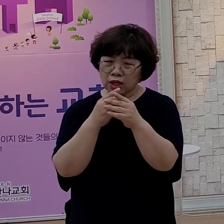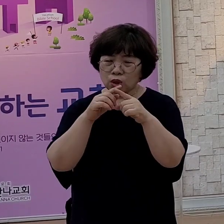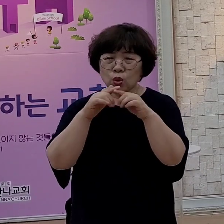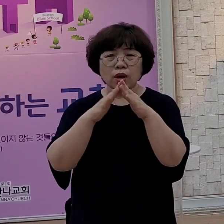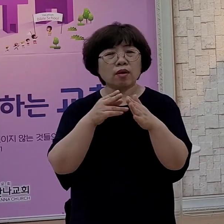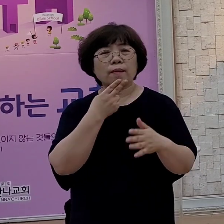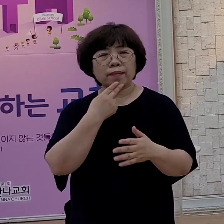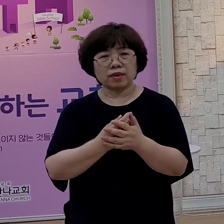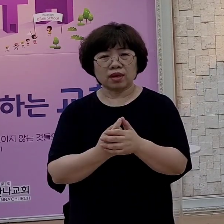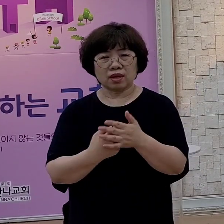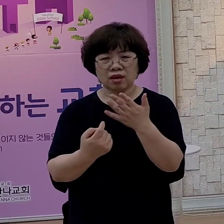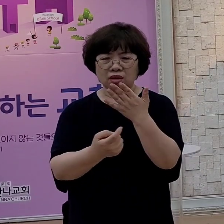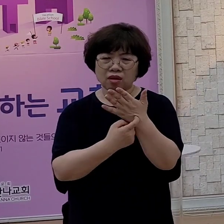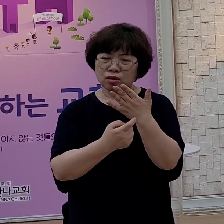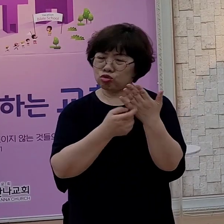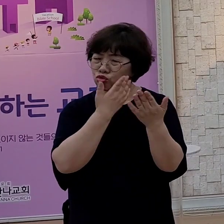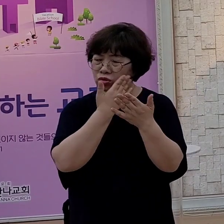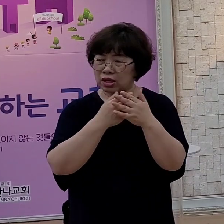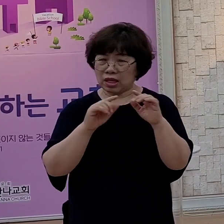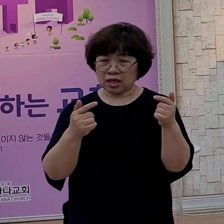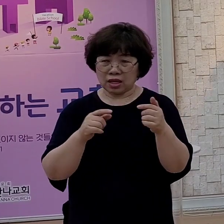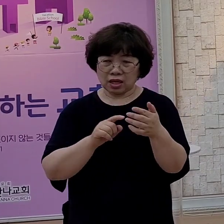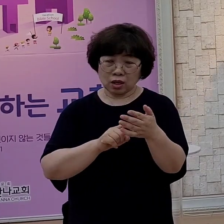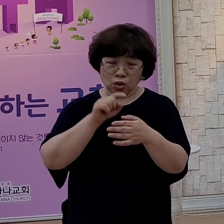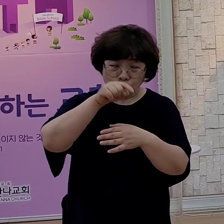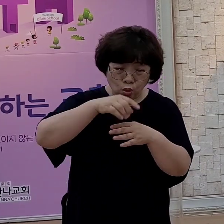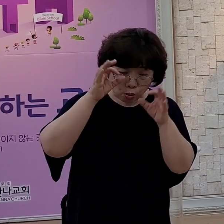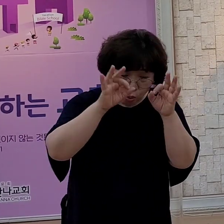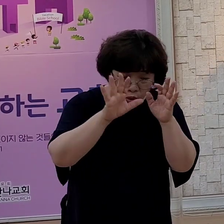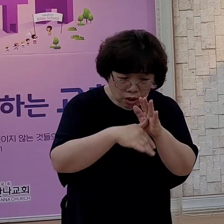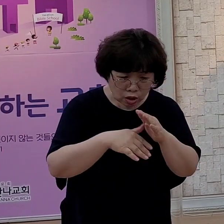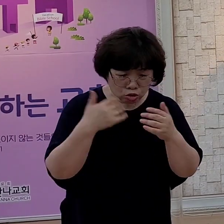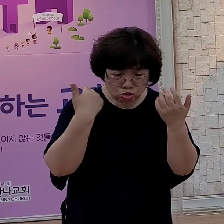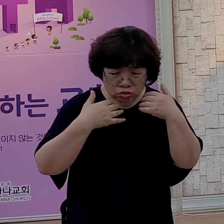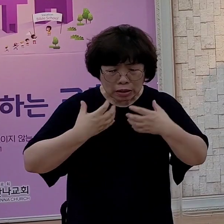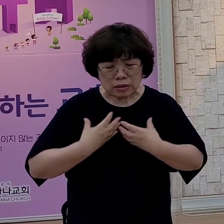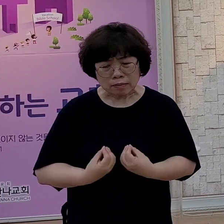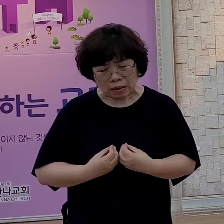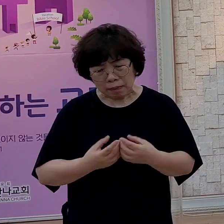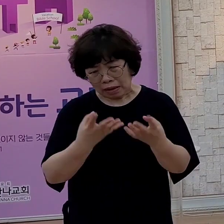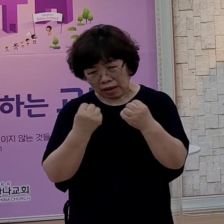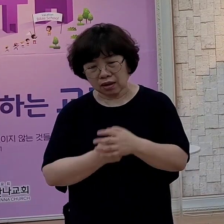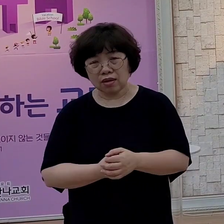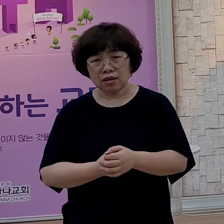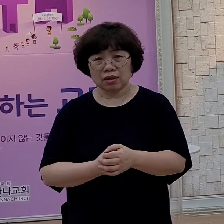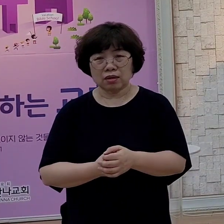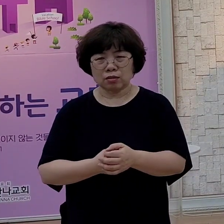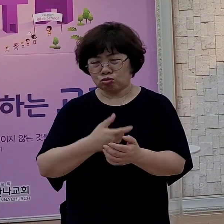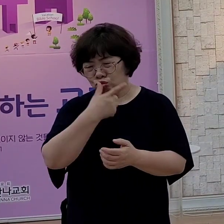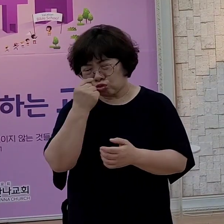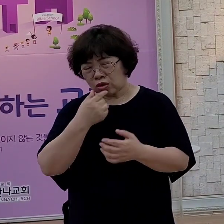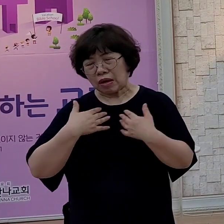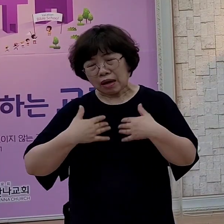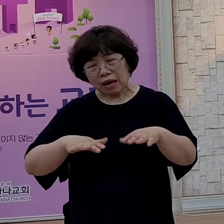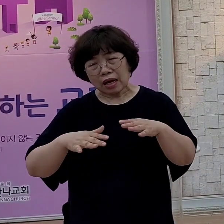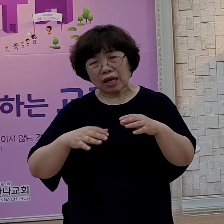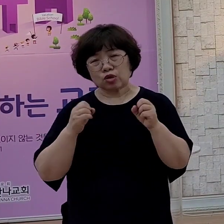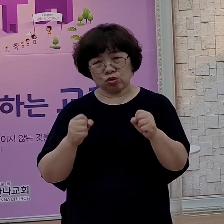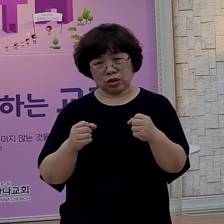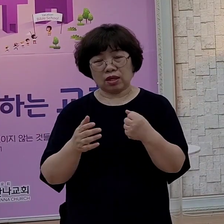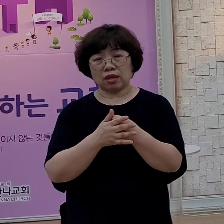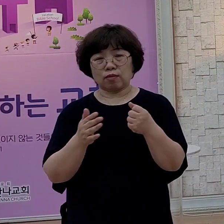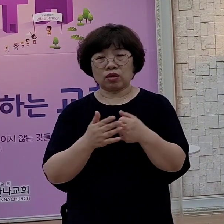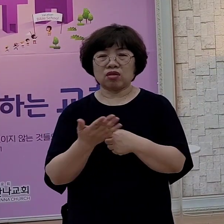껍데기일 뿐이에요. 속을 들여다보면 볼수록 우리는 다 실망할 수밖에 없고 부족하고 연약한 존재입니다. 단